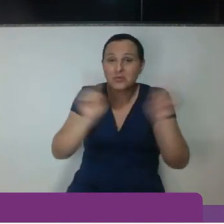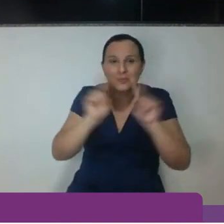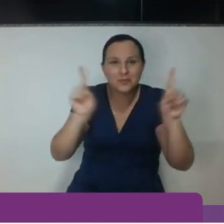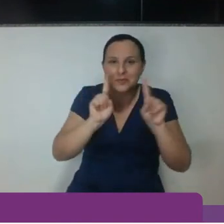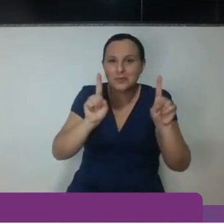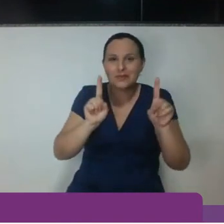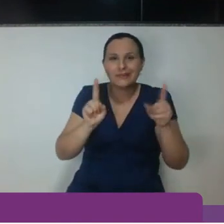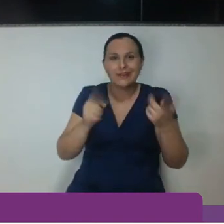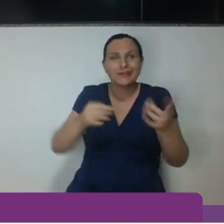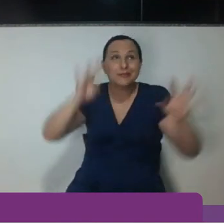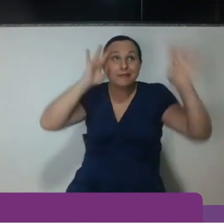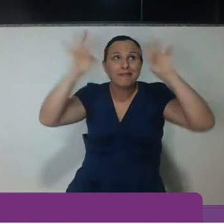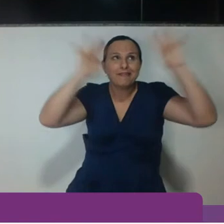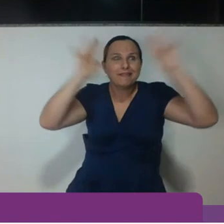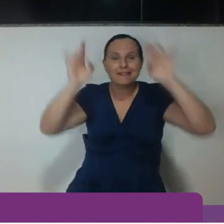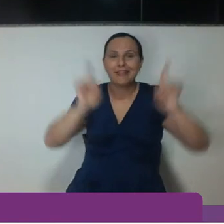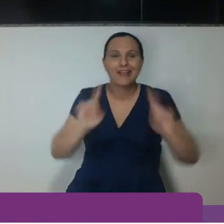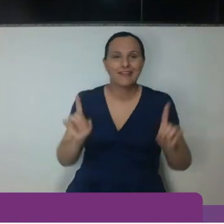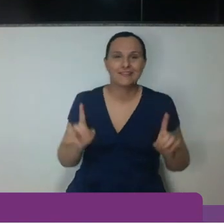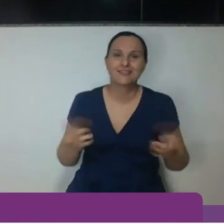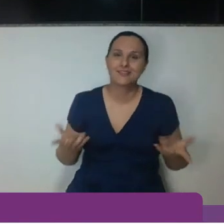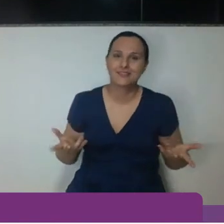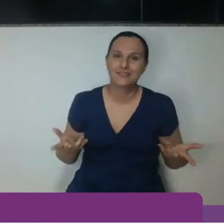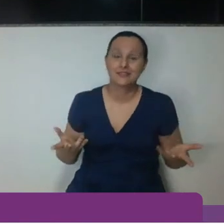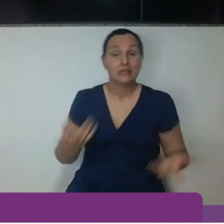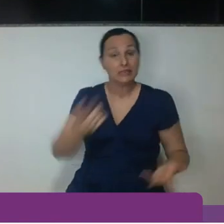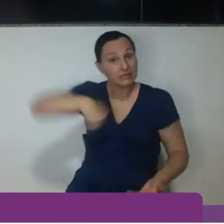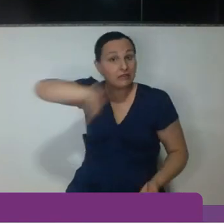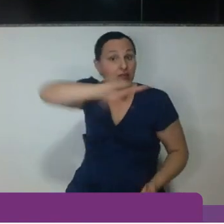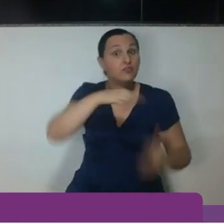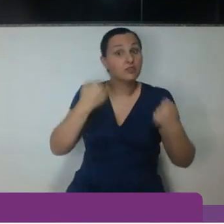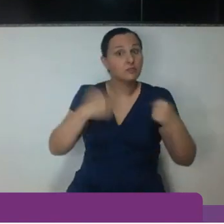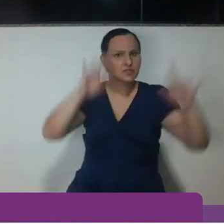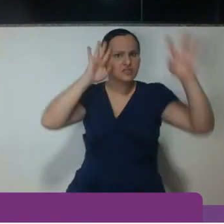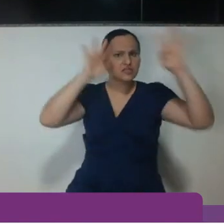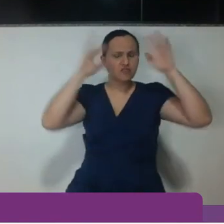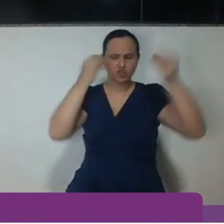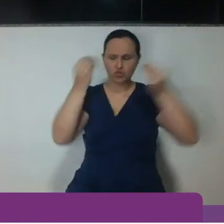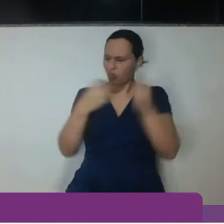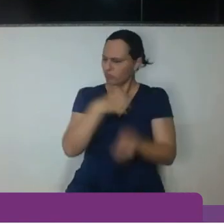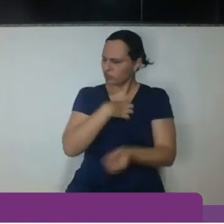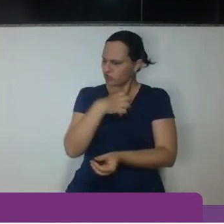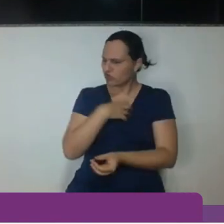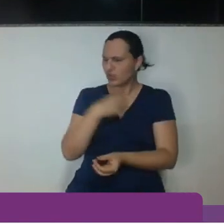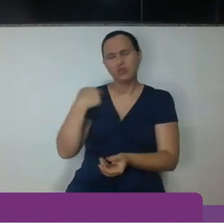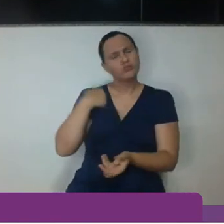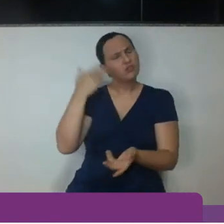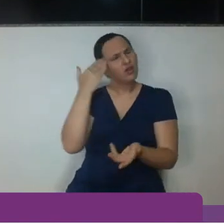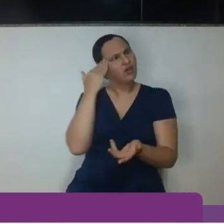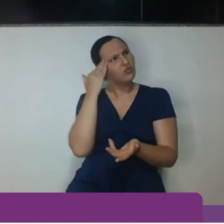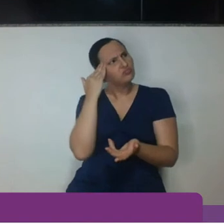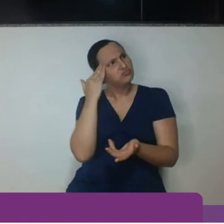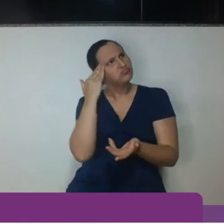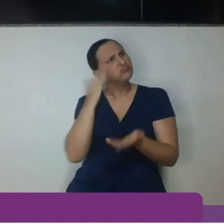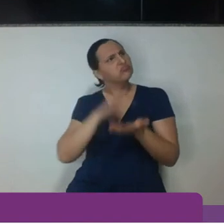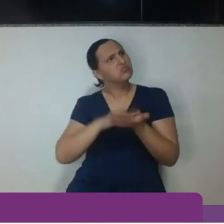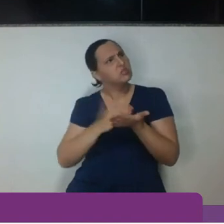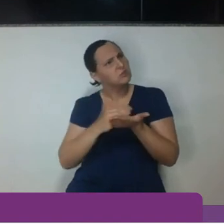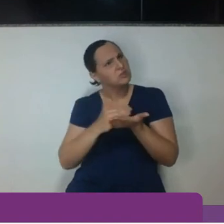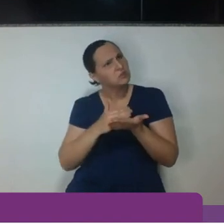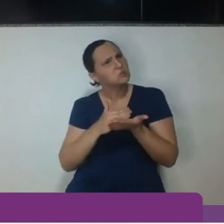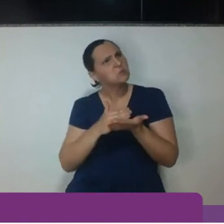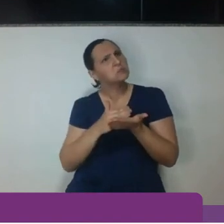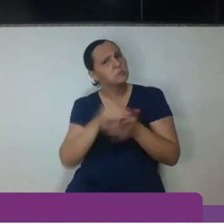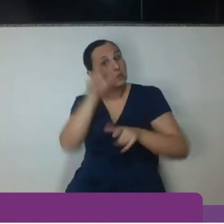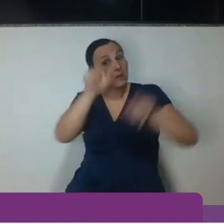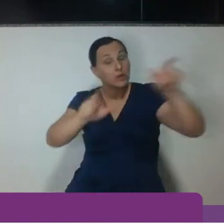precisa refletir. A forma como eu estou interpretando está fazendo com que o surdo entenda? Não